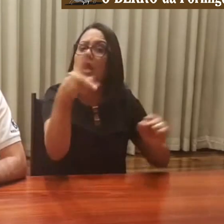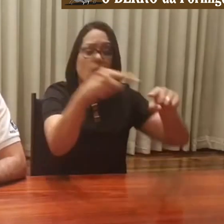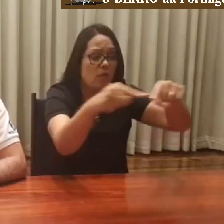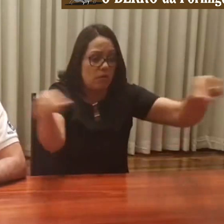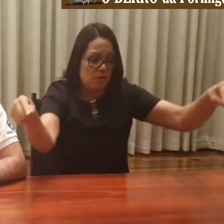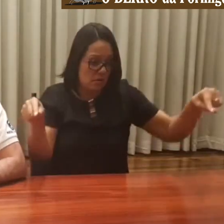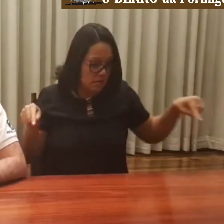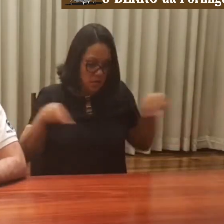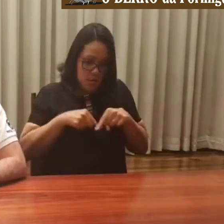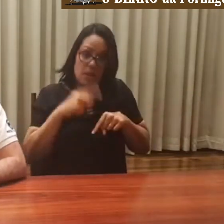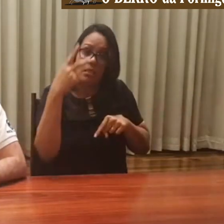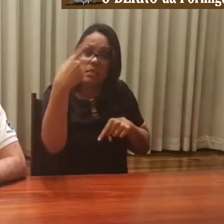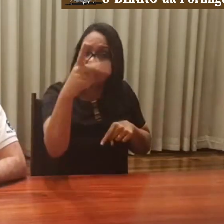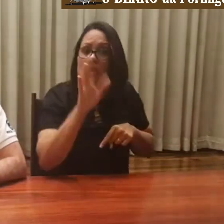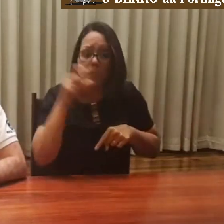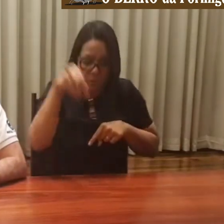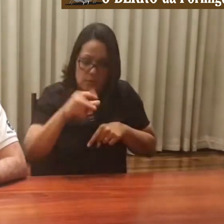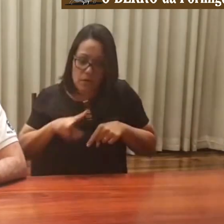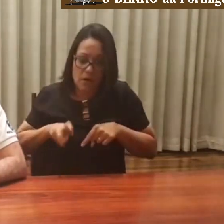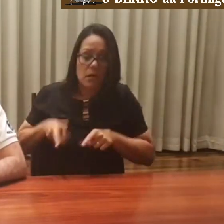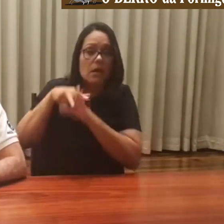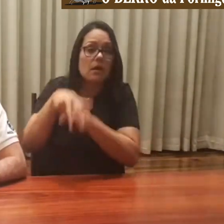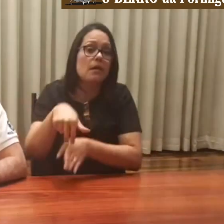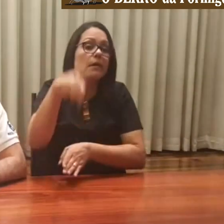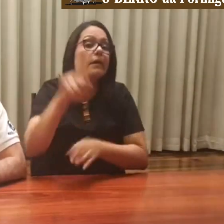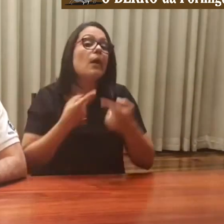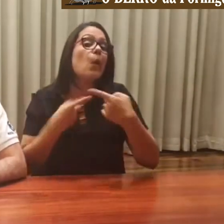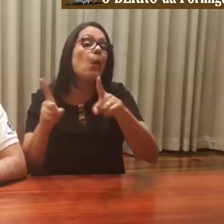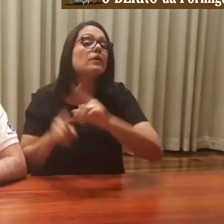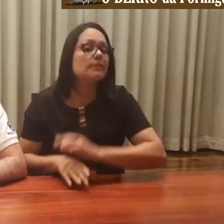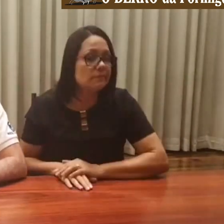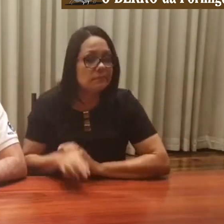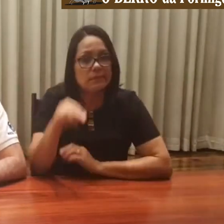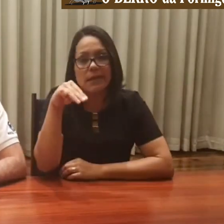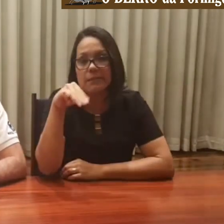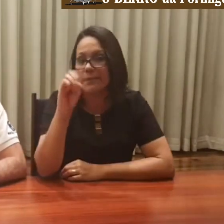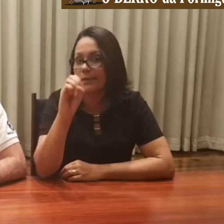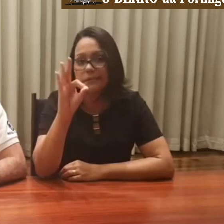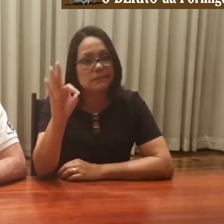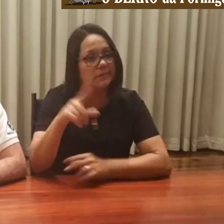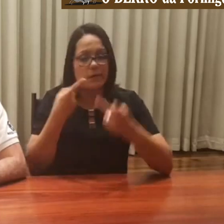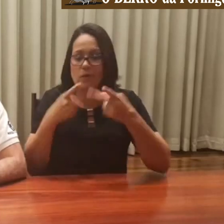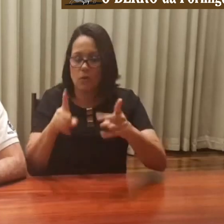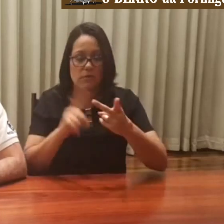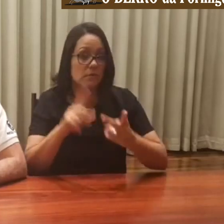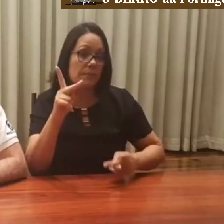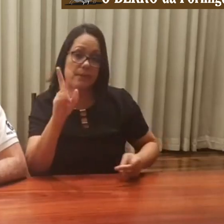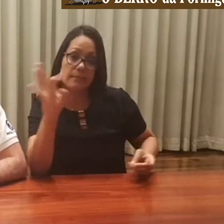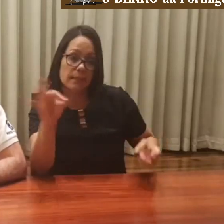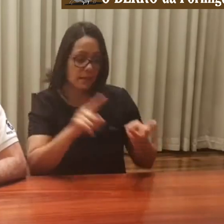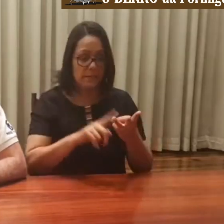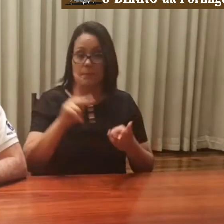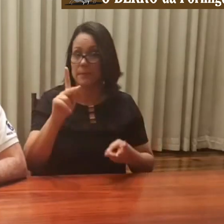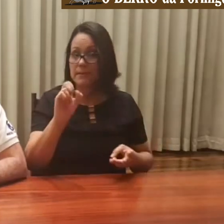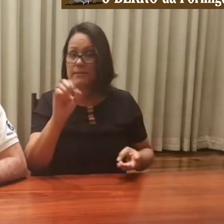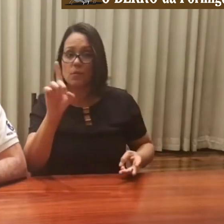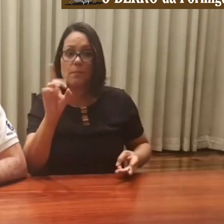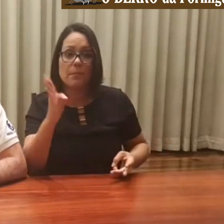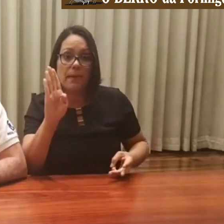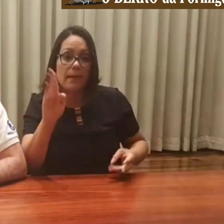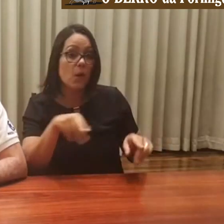você. Agora, quem é que está contra isso? É o MST, é o PT, é o PCdoB, que são